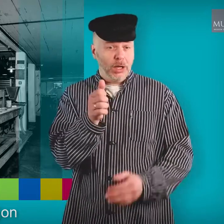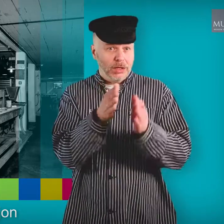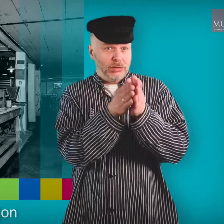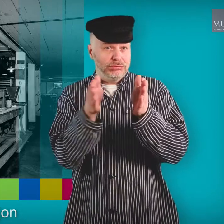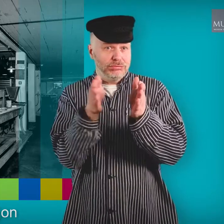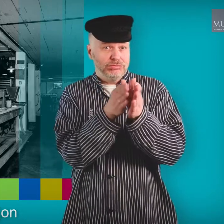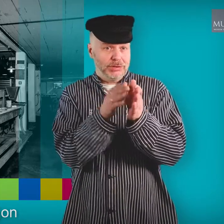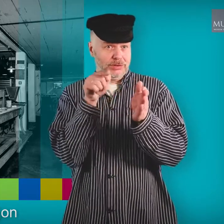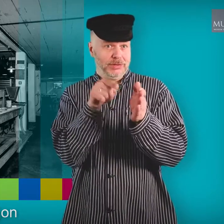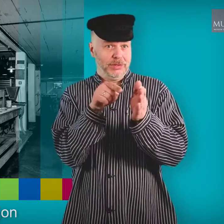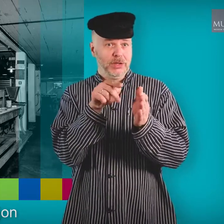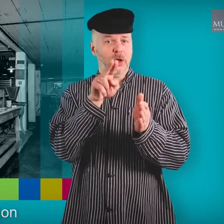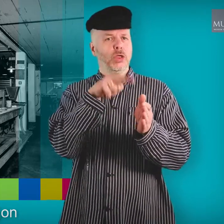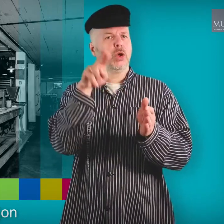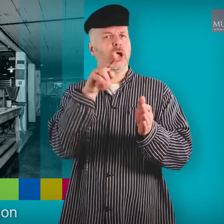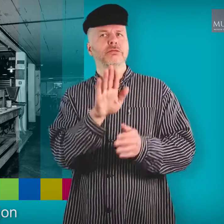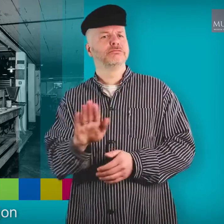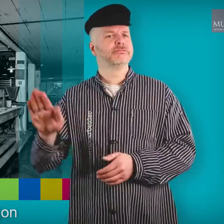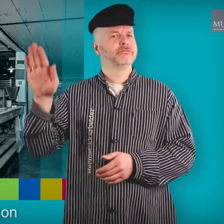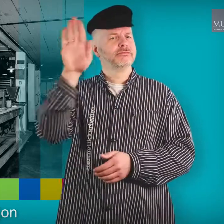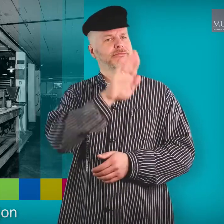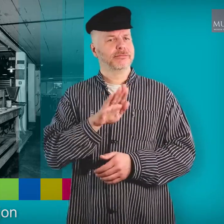1920-åra, hva har butikkindustrien i Norge?